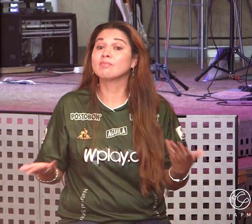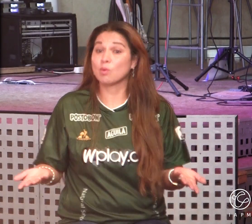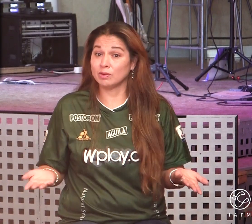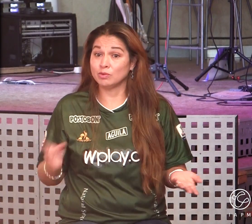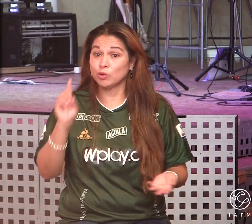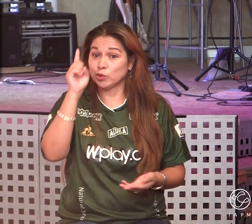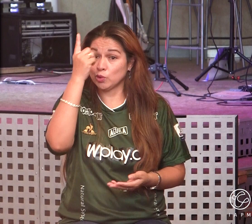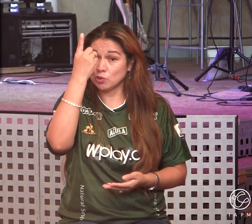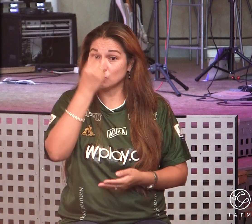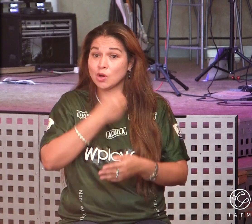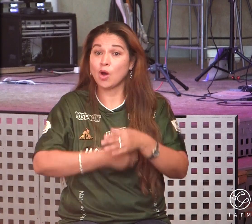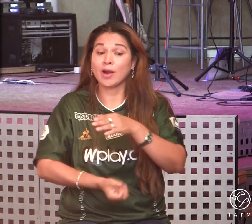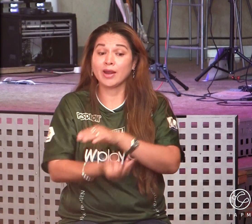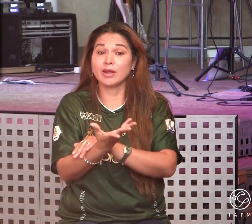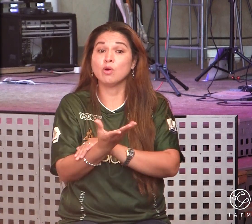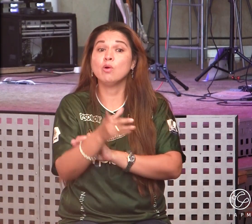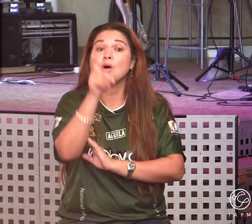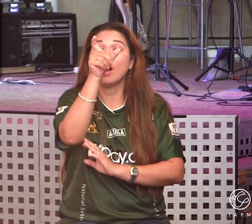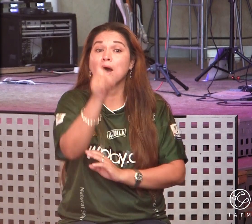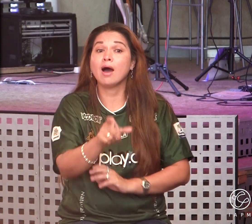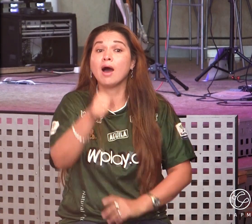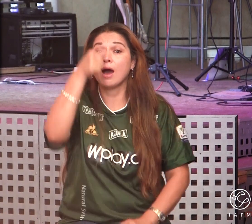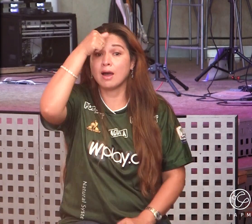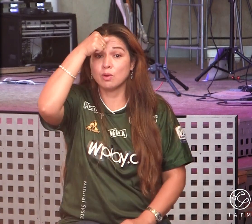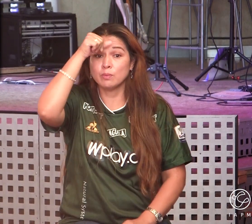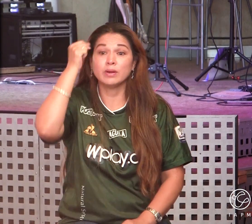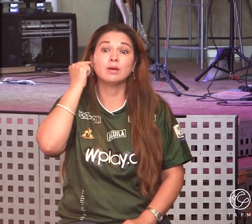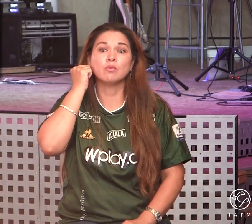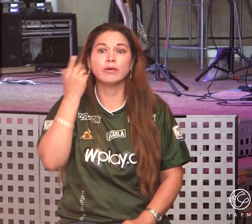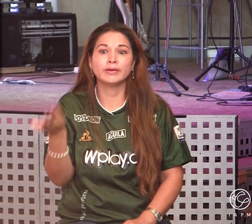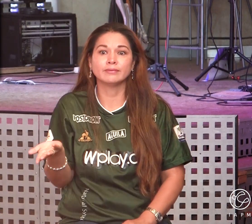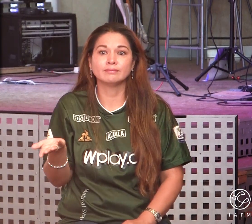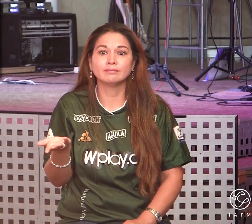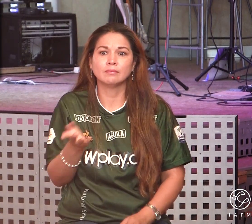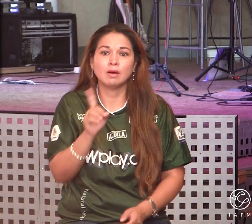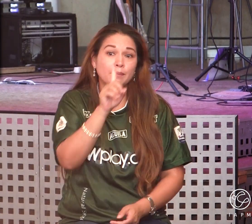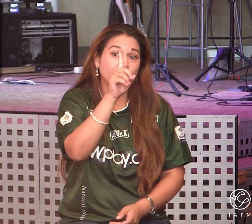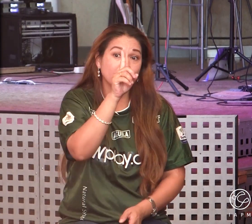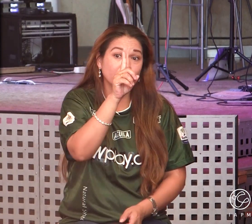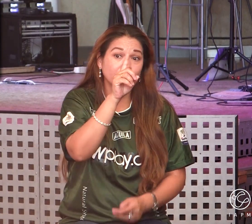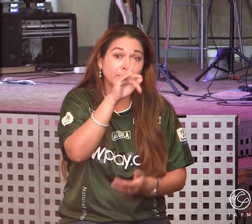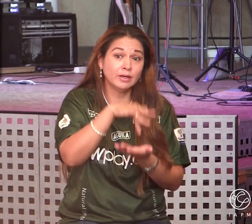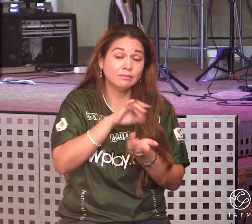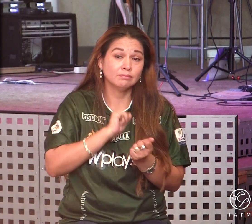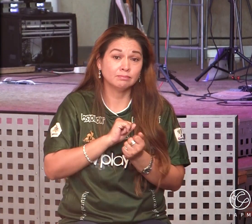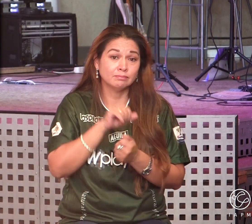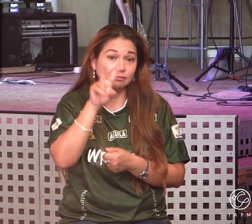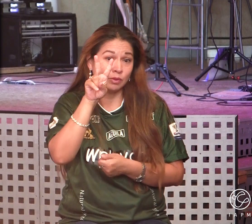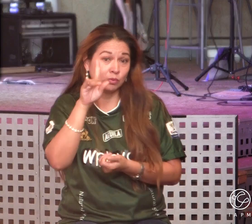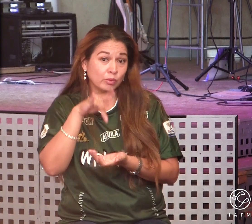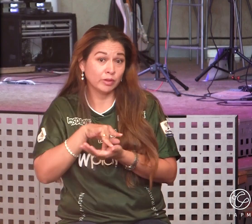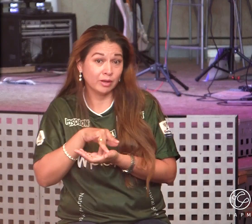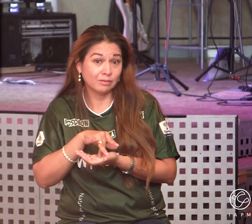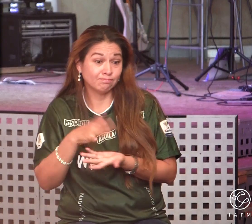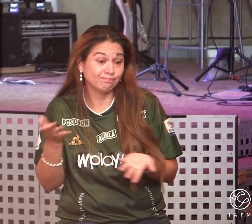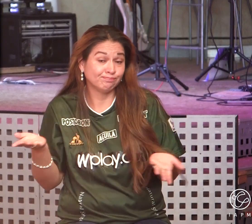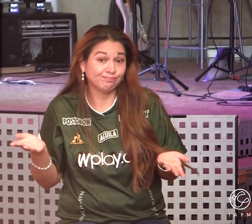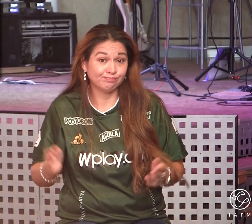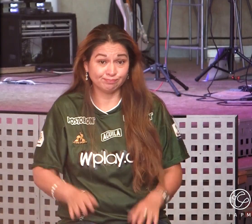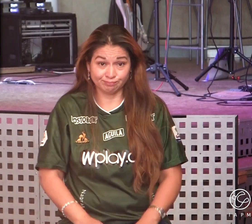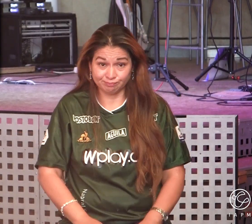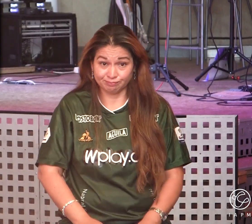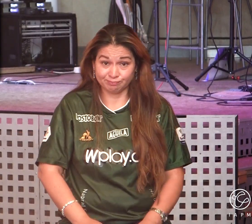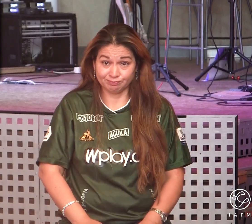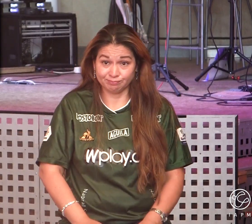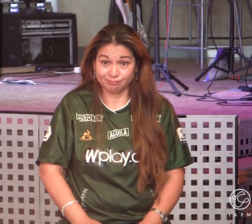o los días o los equivalentes de pronto no son tan relevantes. Finalmente la Biblia dice que un día para el Señor es como 1000 años,